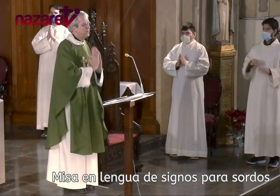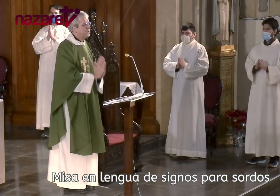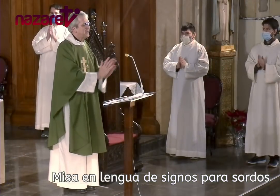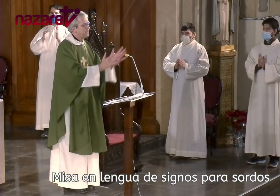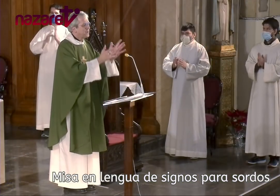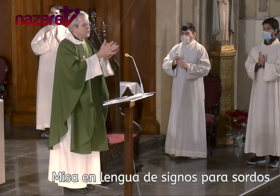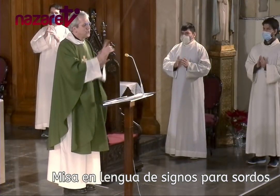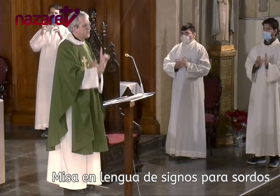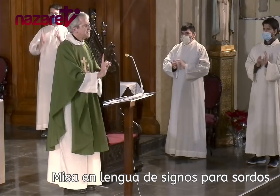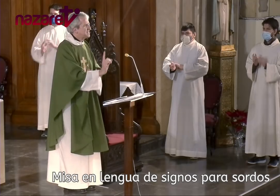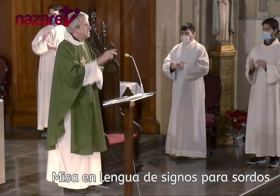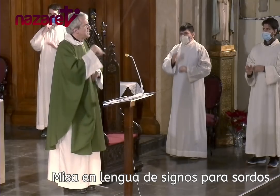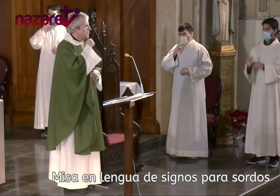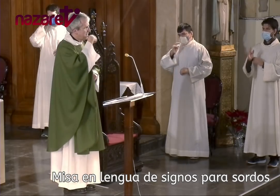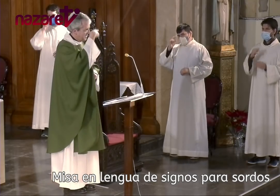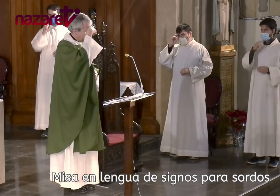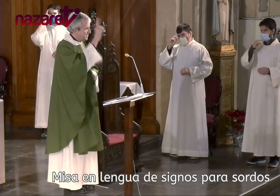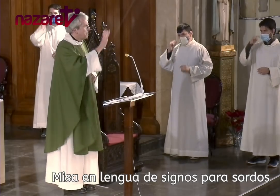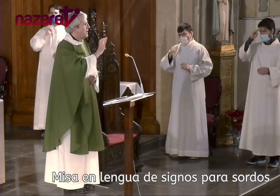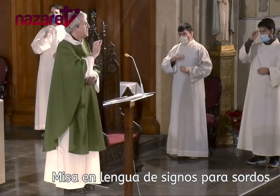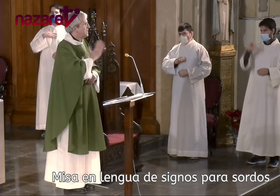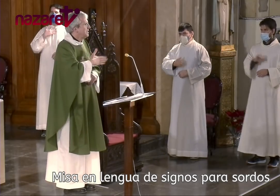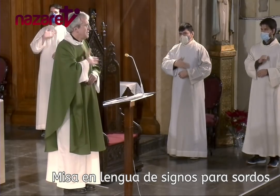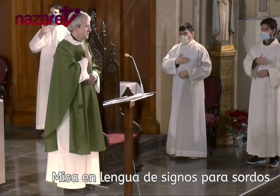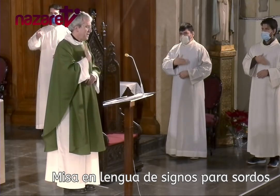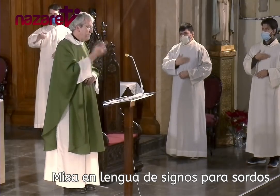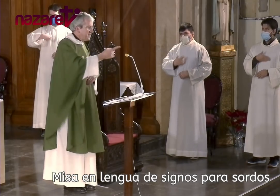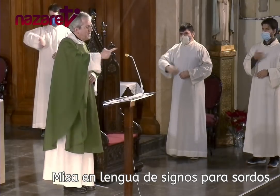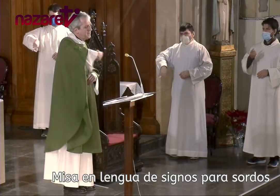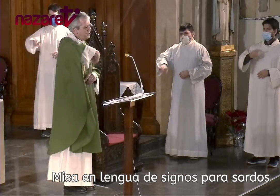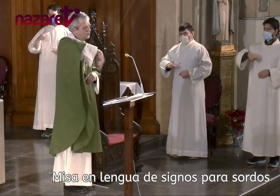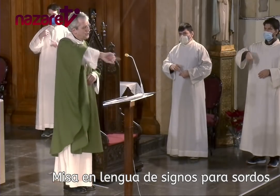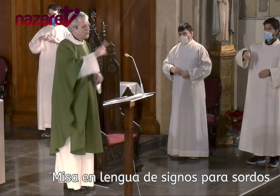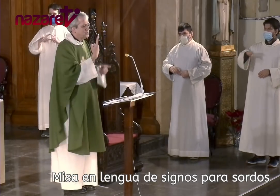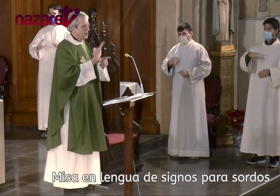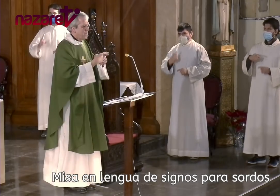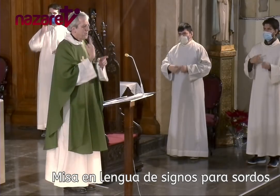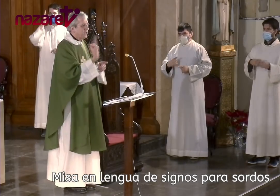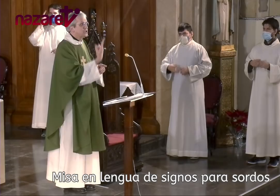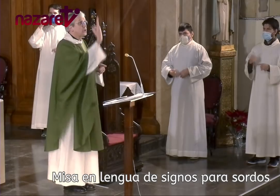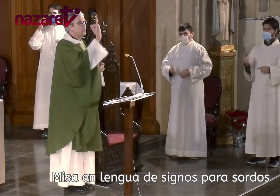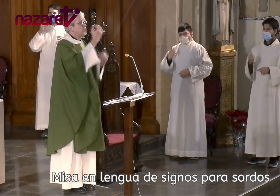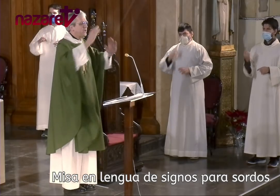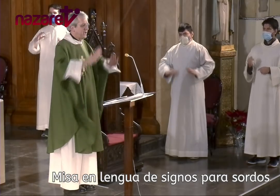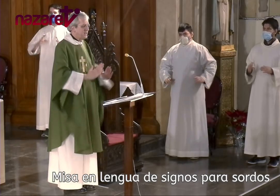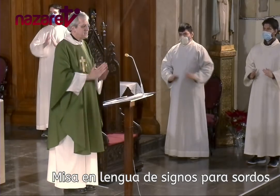súplica. Tú que estás sentado a la derecha del Padre, ten piedad de nosotros, porque solo tú eres